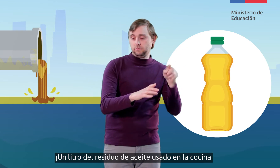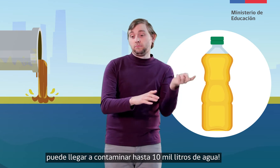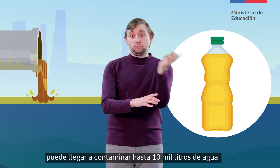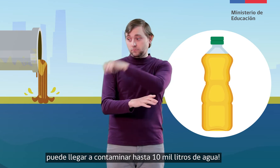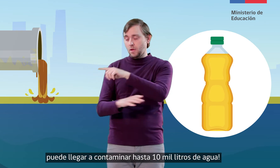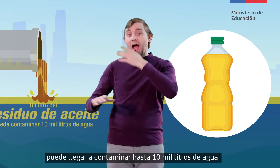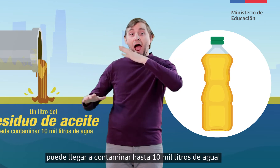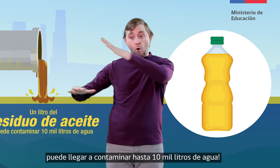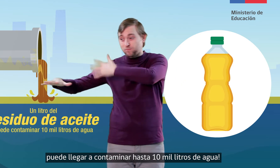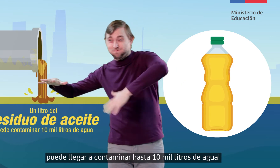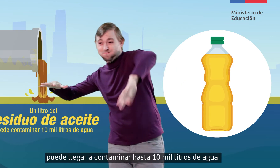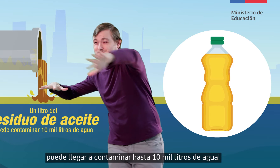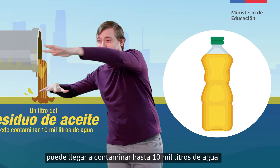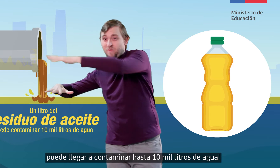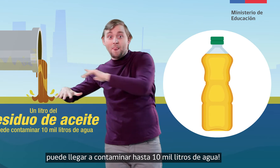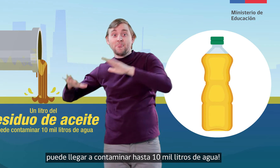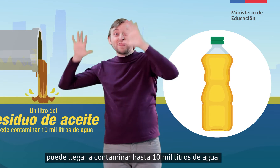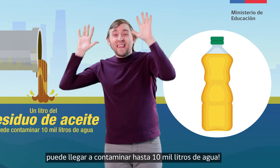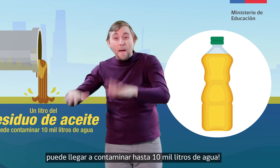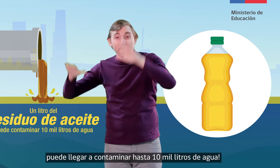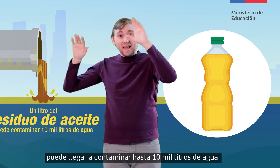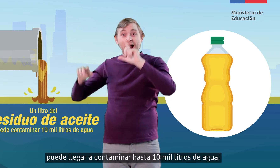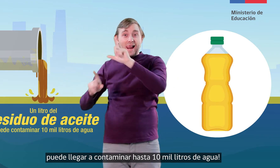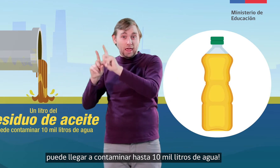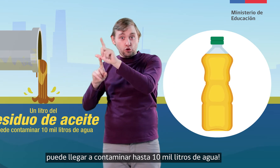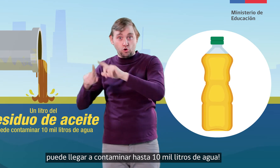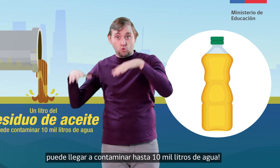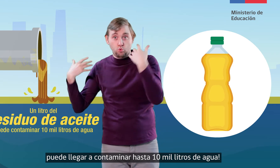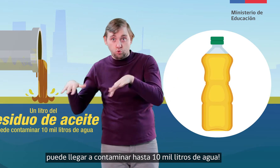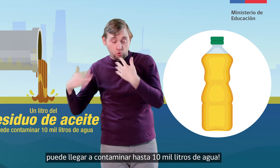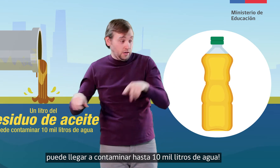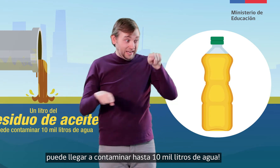puede llegar a contaminar hasta 10.000 litros de agua.